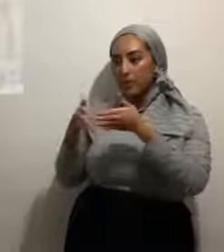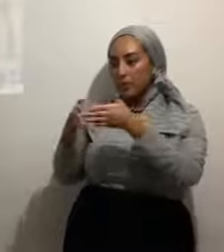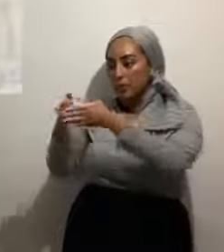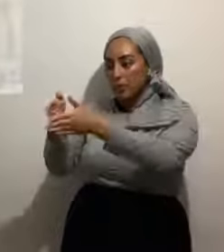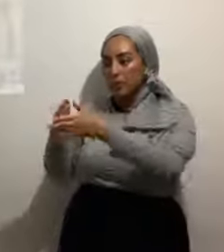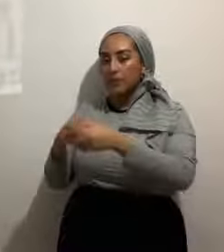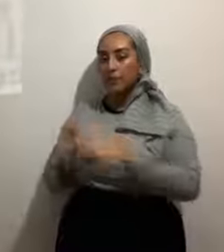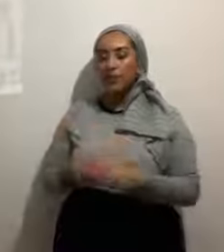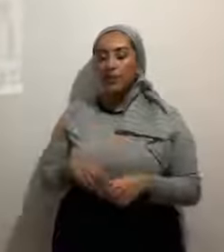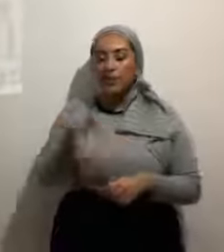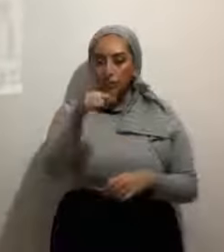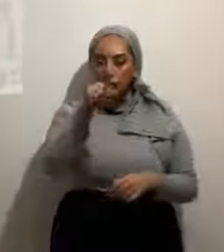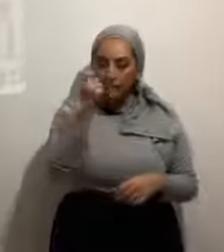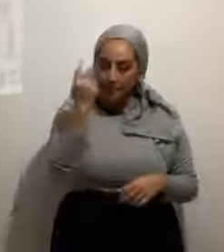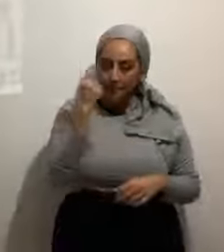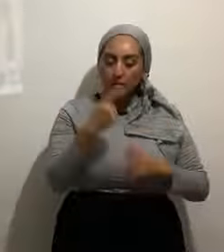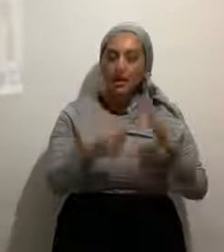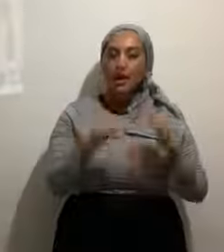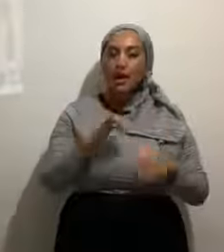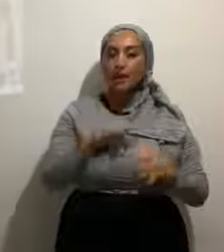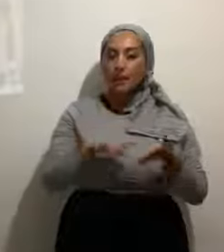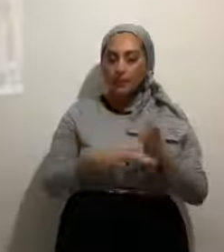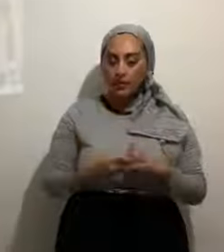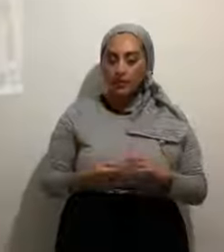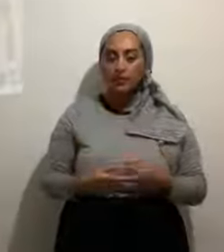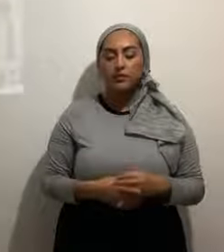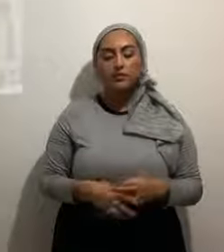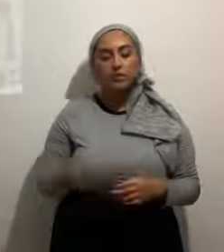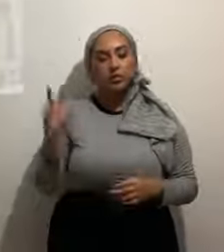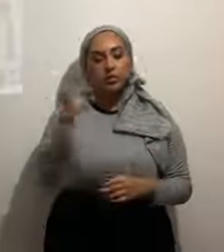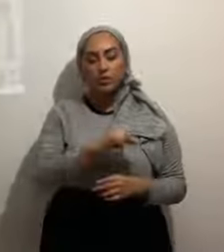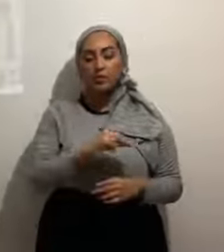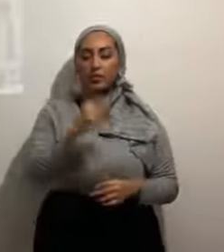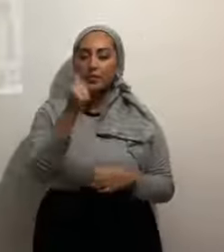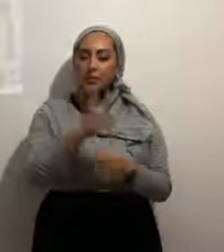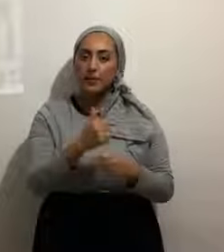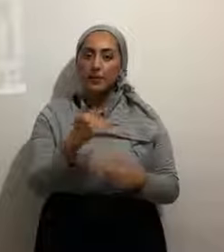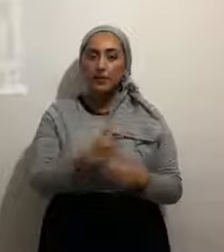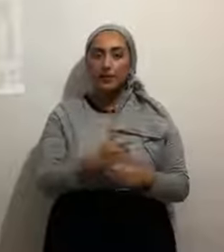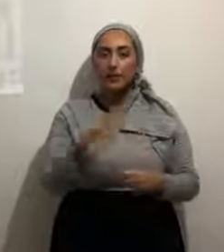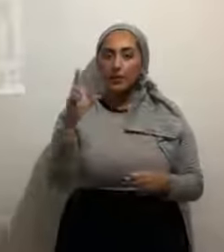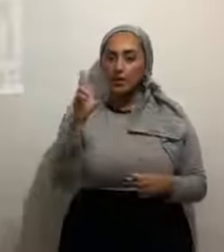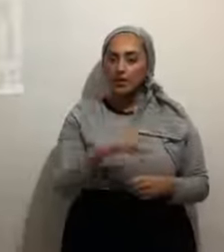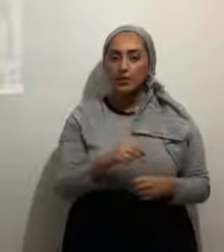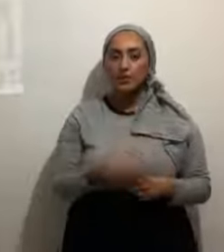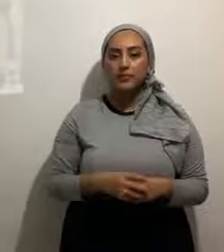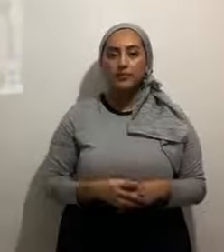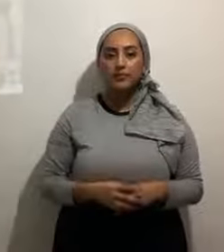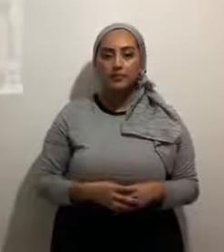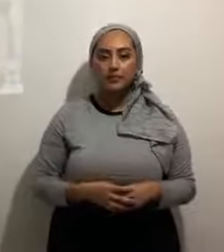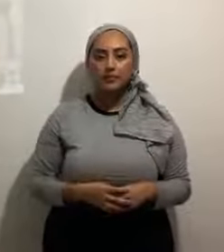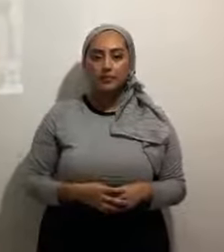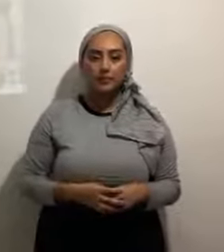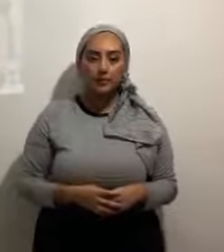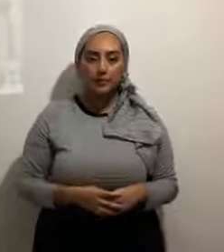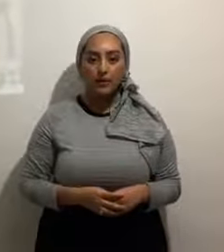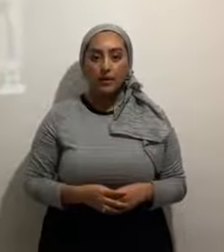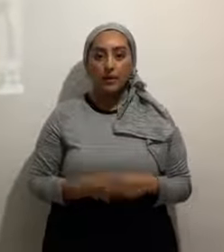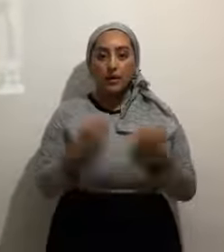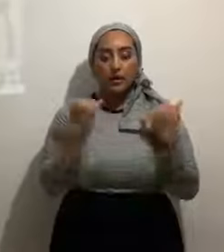¿Ustedes me entienden? ¿Sí? No, hermanos, no, no, no es así, no, no, no, no. Y ahorita vamos a hacer una oración de